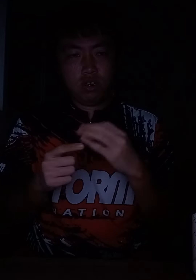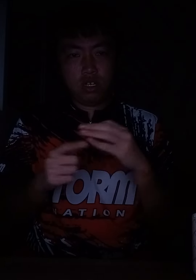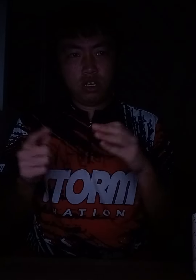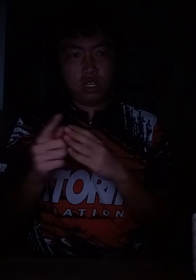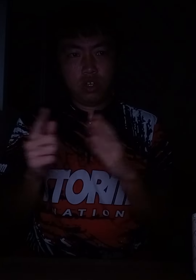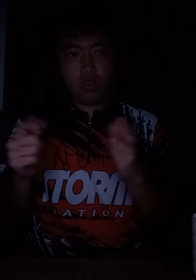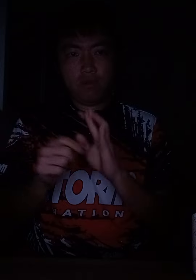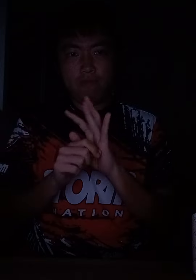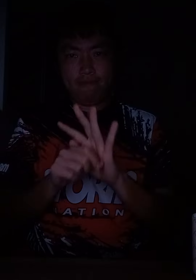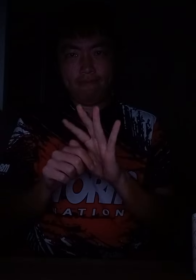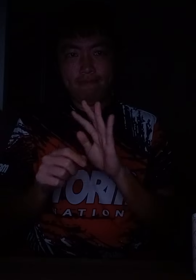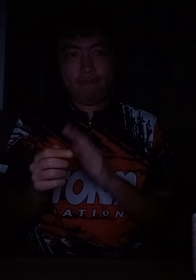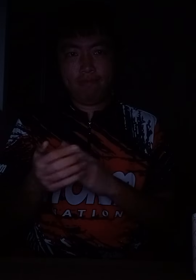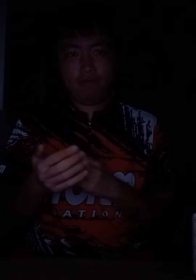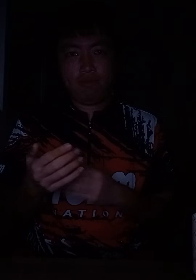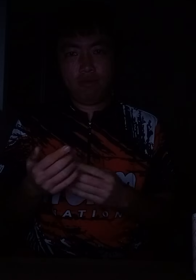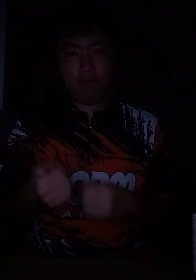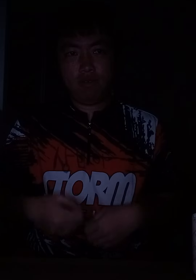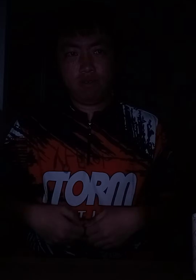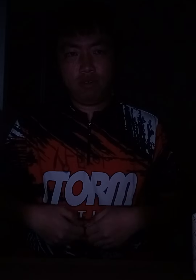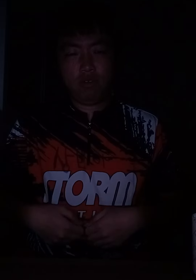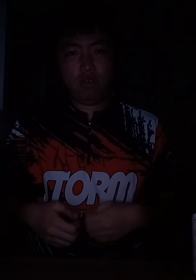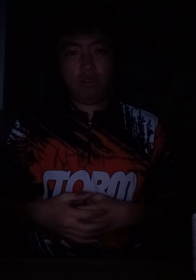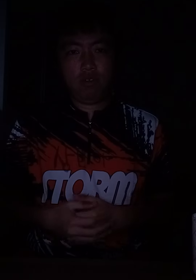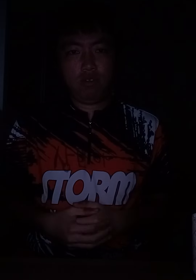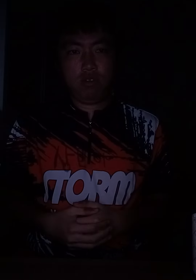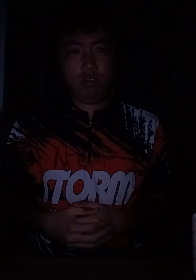수사하겠다고 밝혔습니다. MBC 뉴스 이지수입니다.